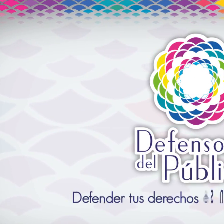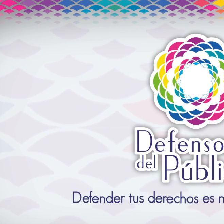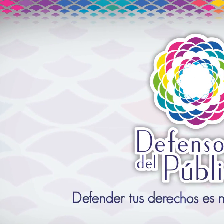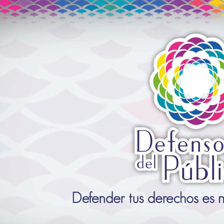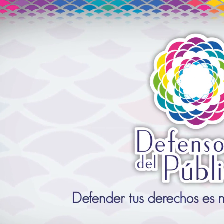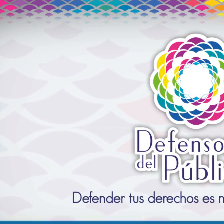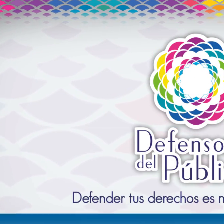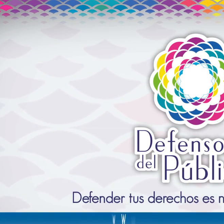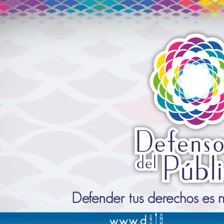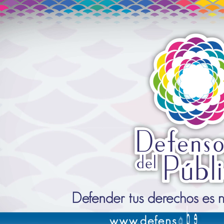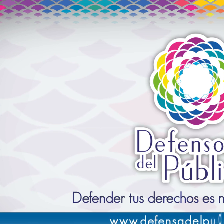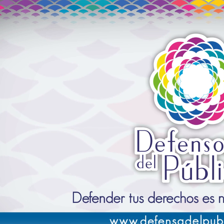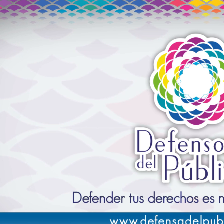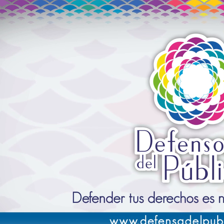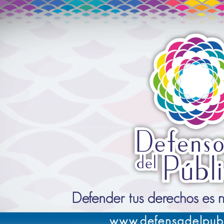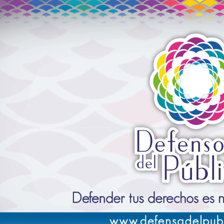i